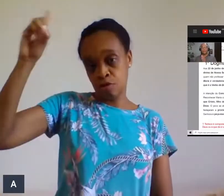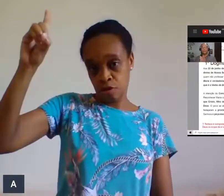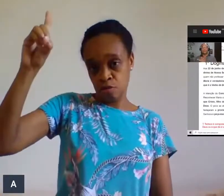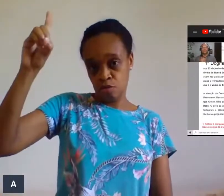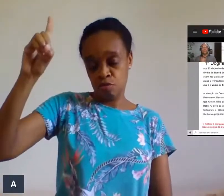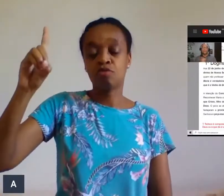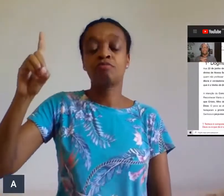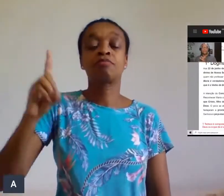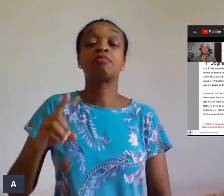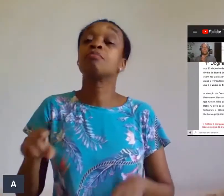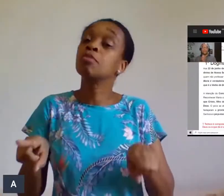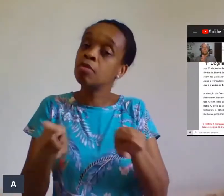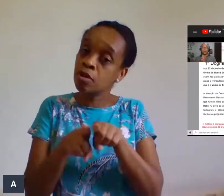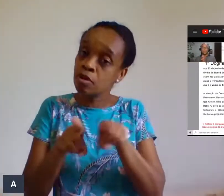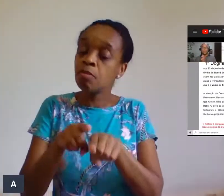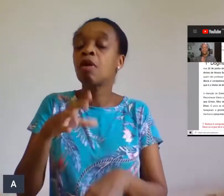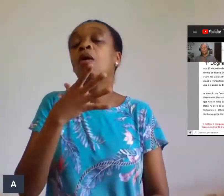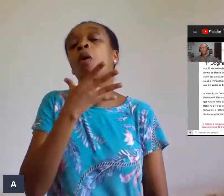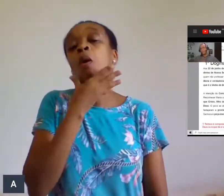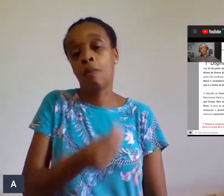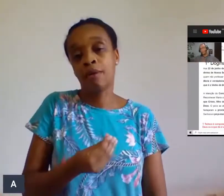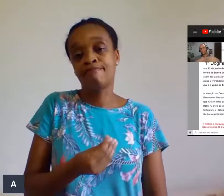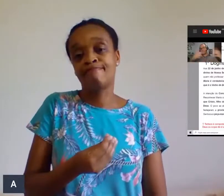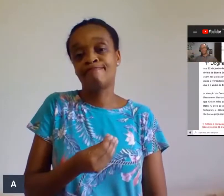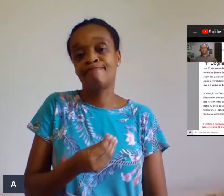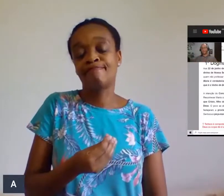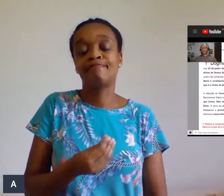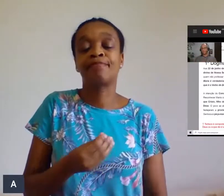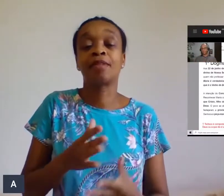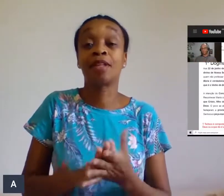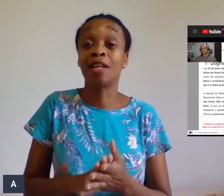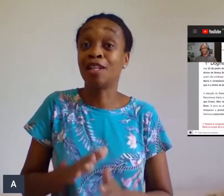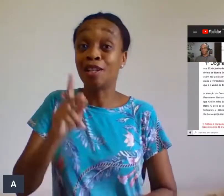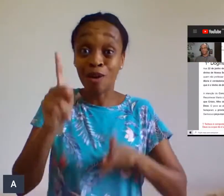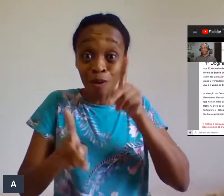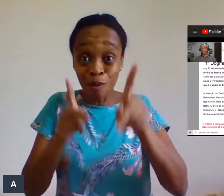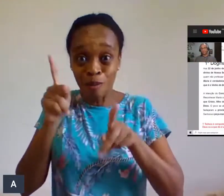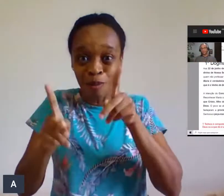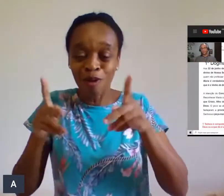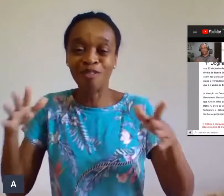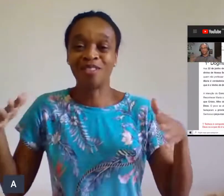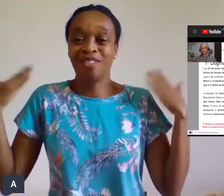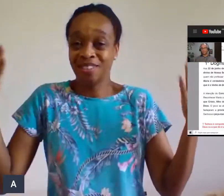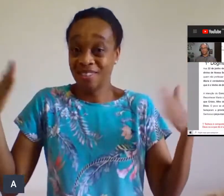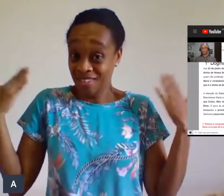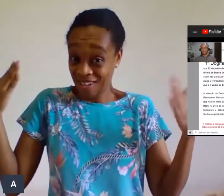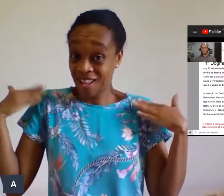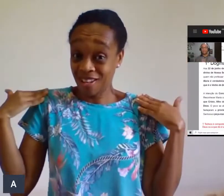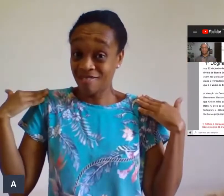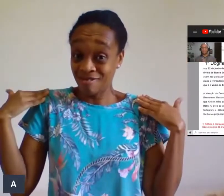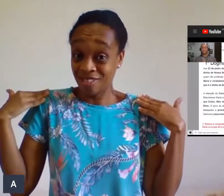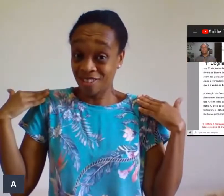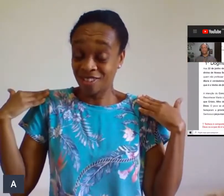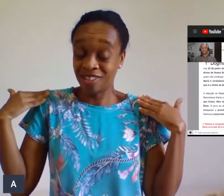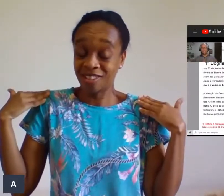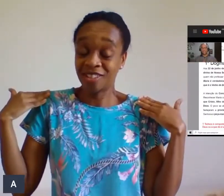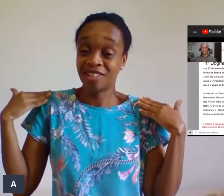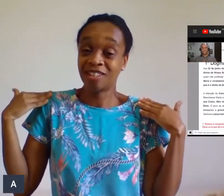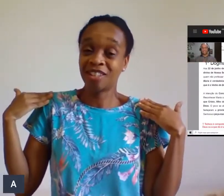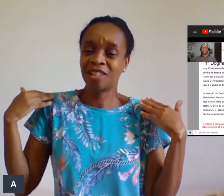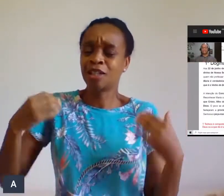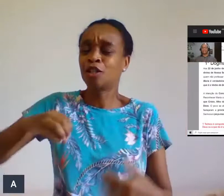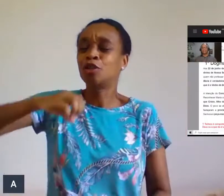quando foi proclamado esse primeiro dogma, o povo se alegrou, né, e levou os bispos do concílio para